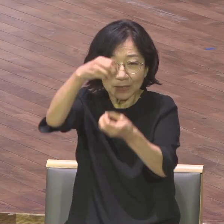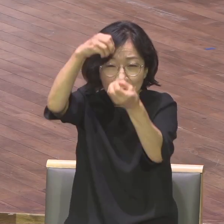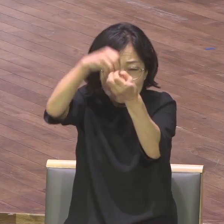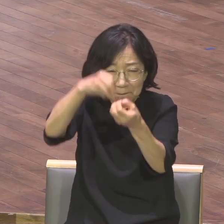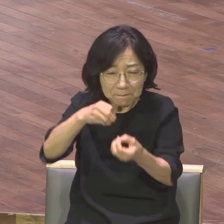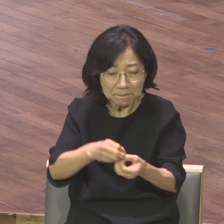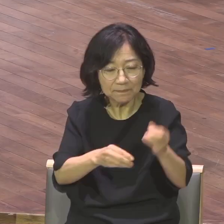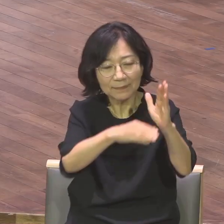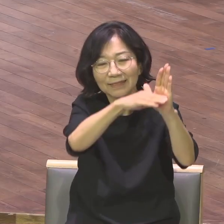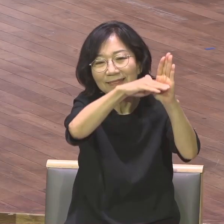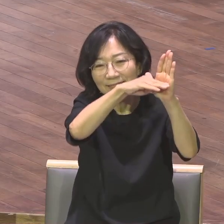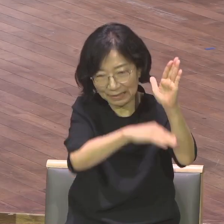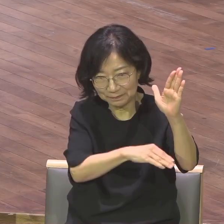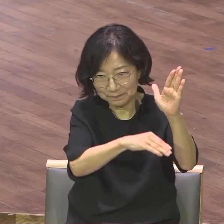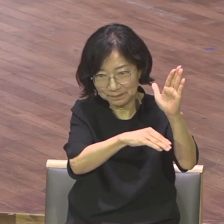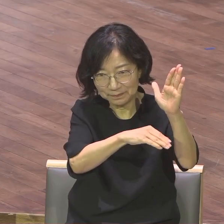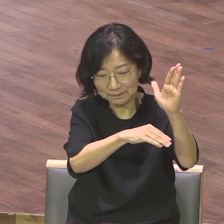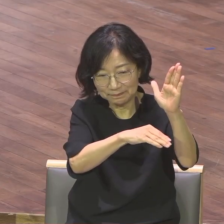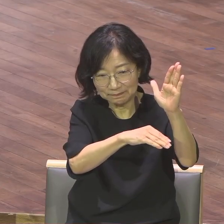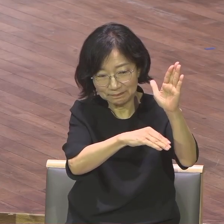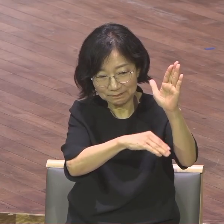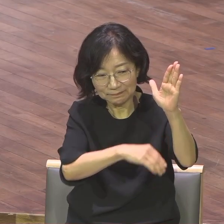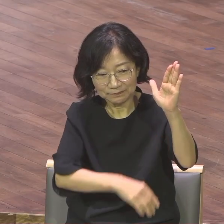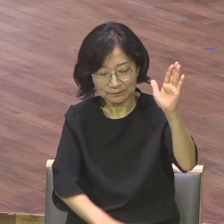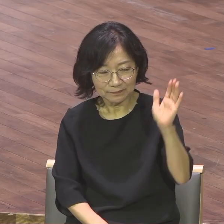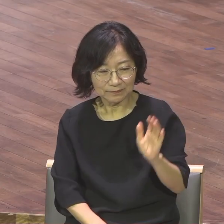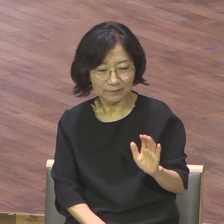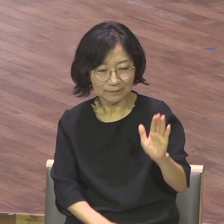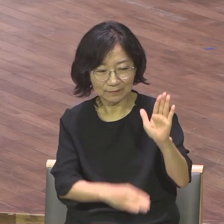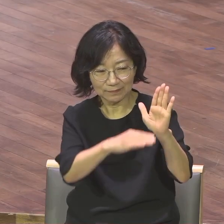이래졌고, 남유다는 그래도